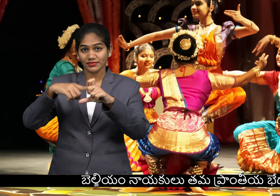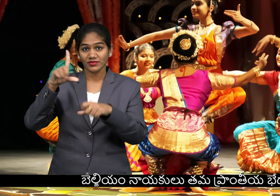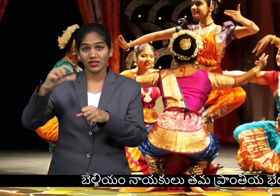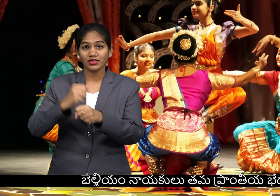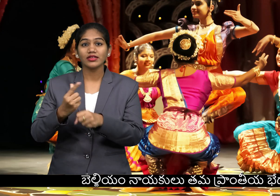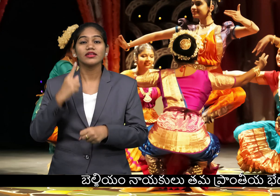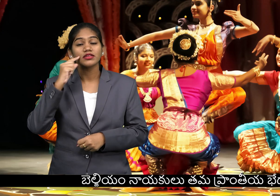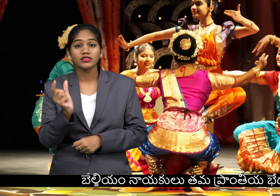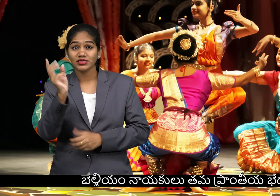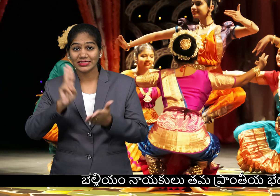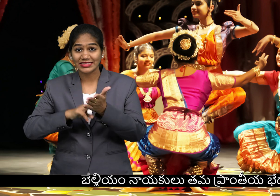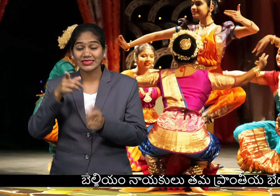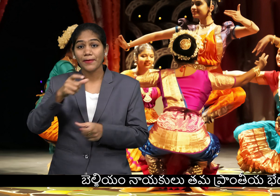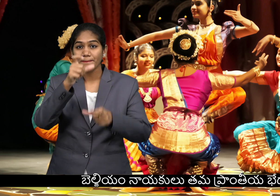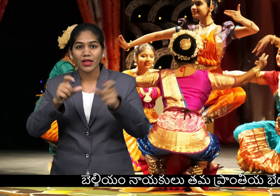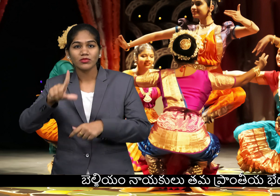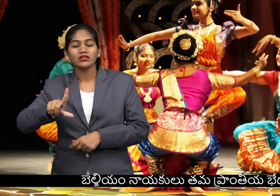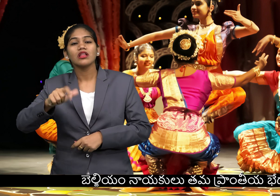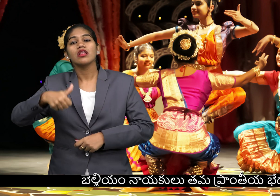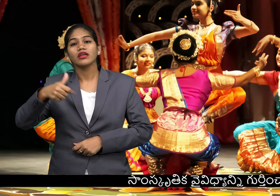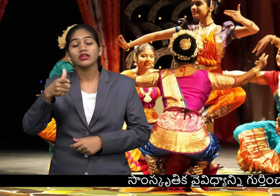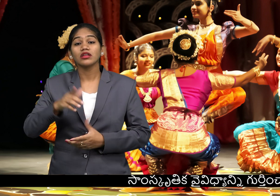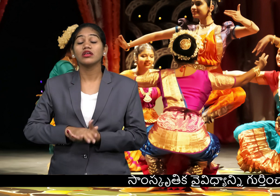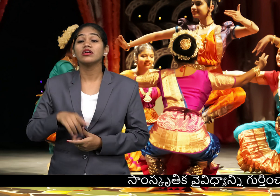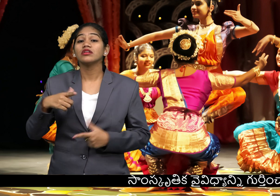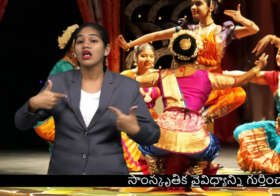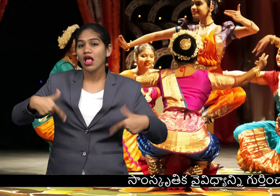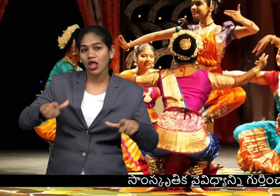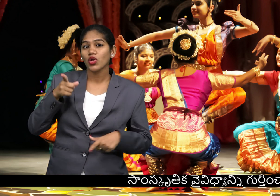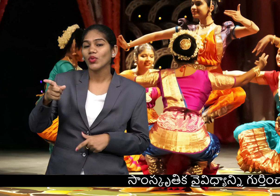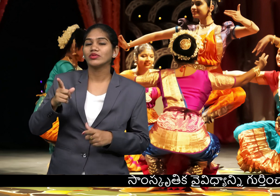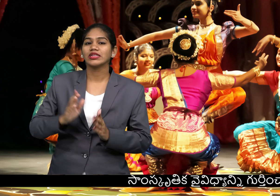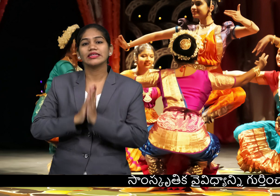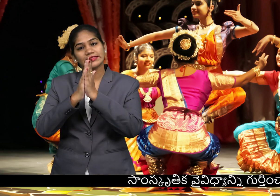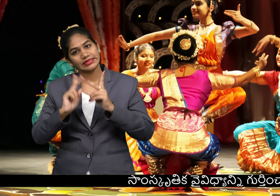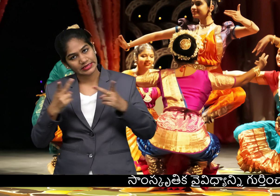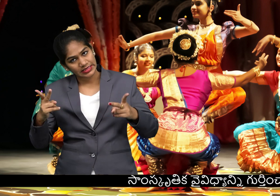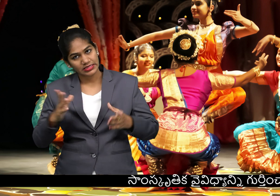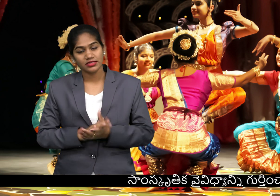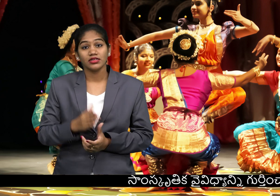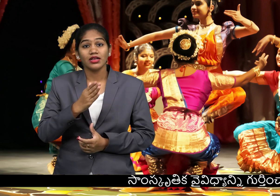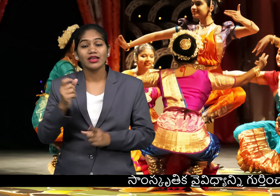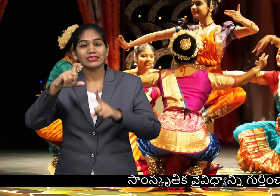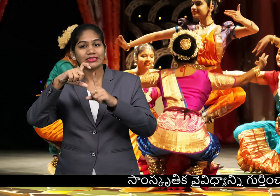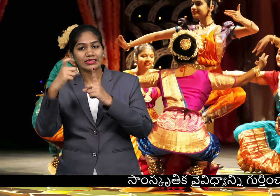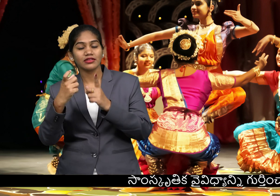బెల్జియం నాయకులు తమ ప్రాంతీయ భేదాలు మరియు సాంస్కృతిక వైవిధ్యాన్ని గుర్తించారు.